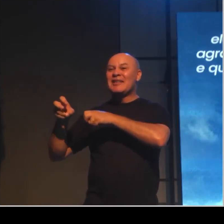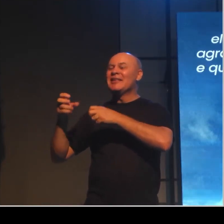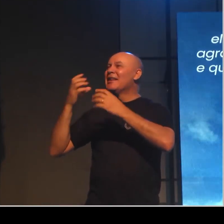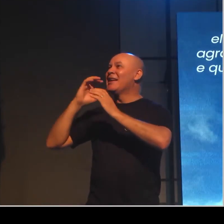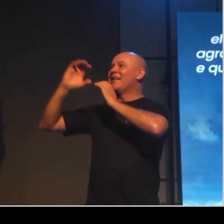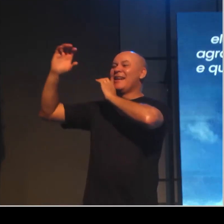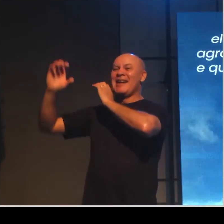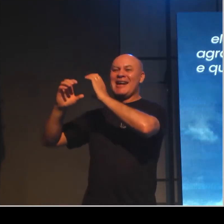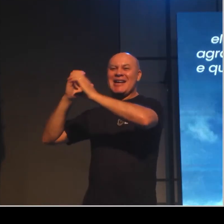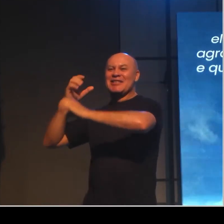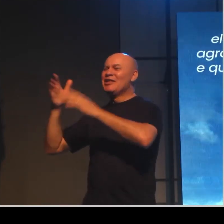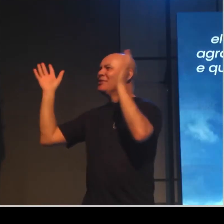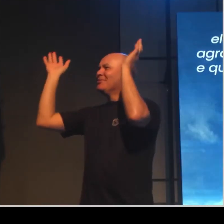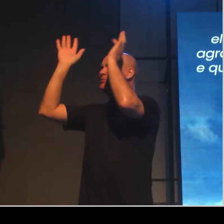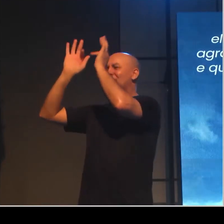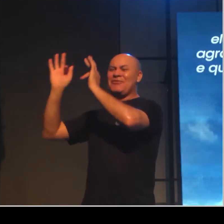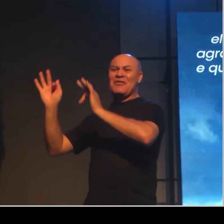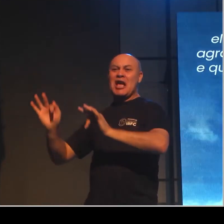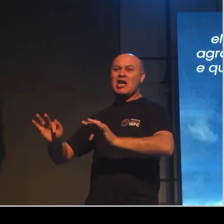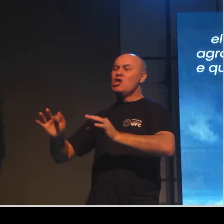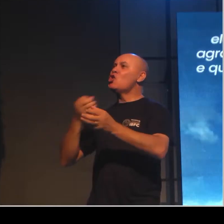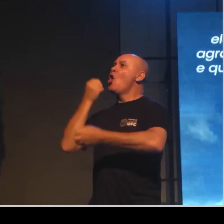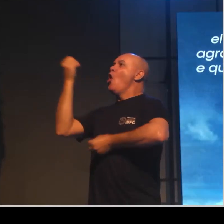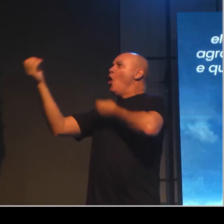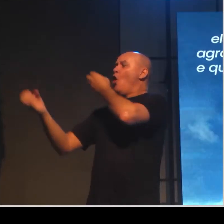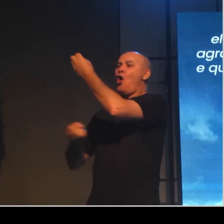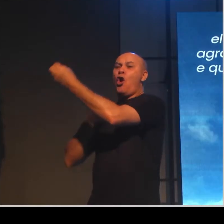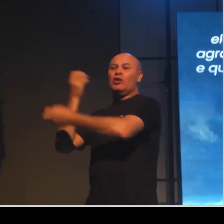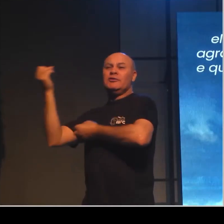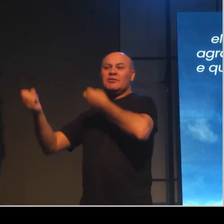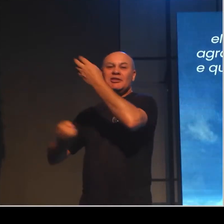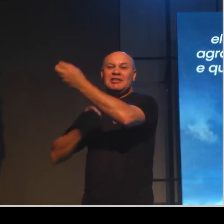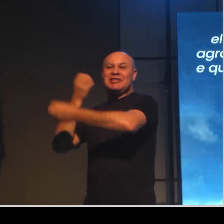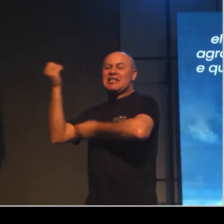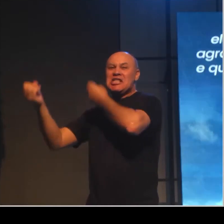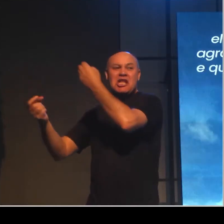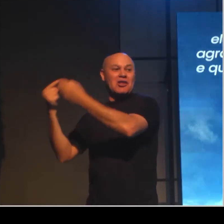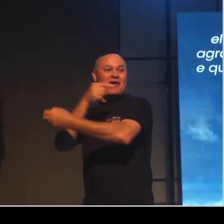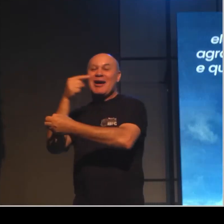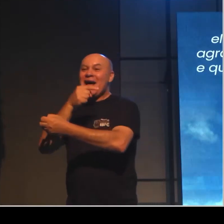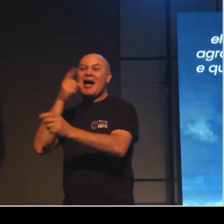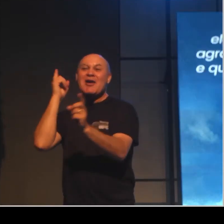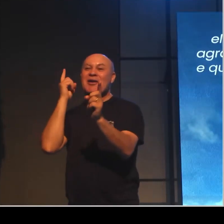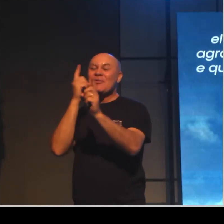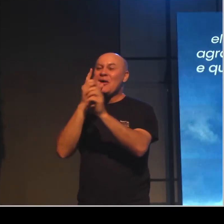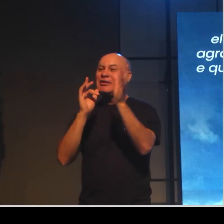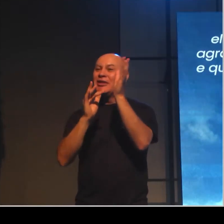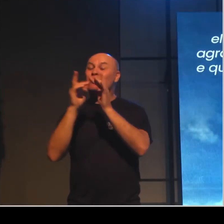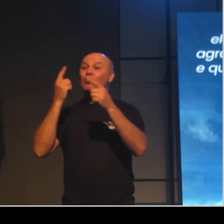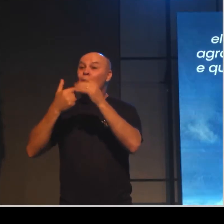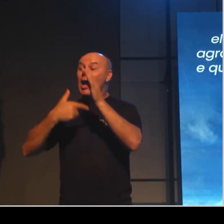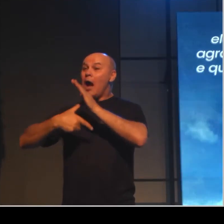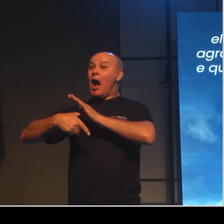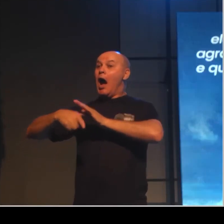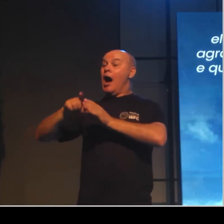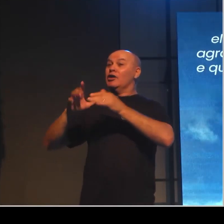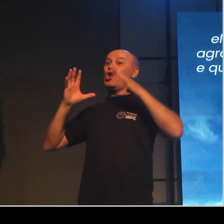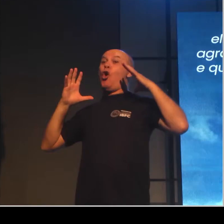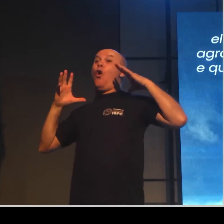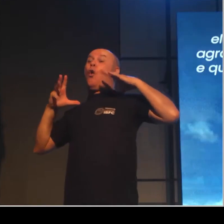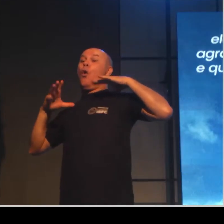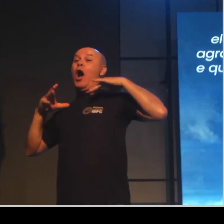e que aconteceu exatamente o que o anjo lhes havia dito.